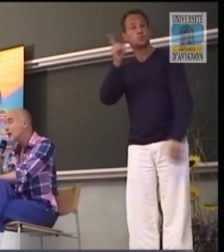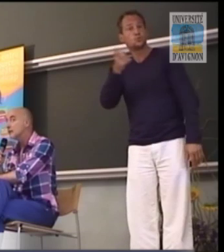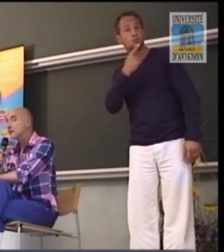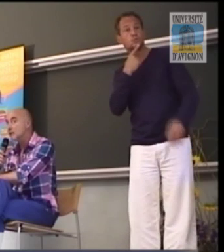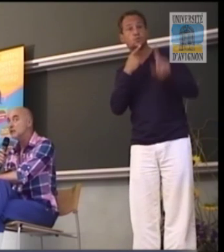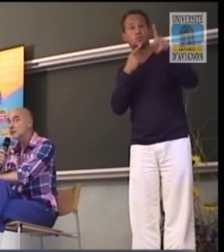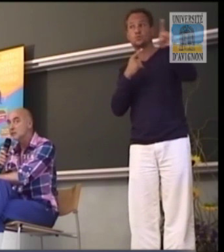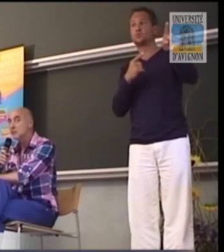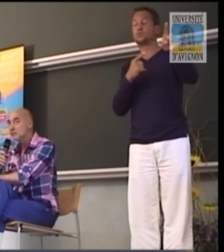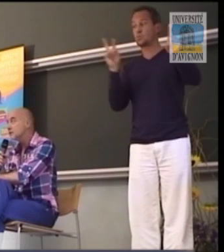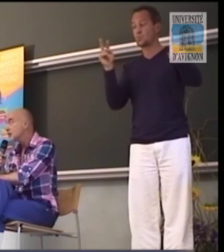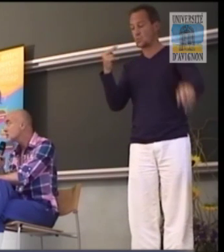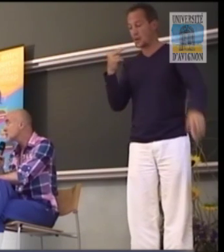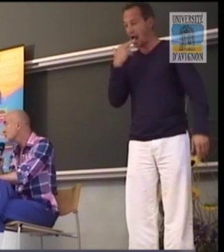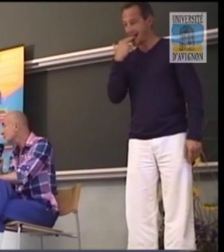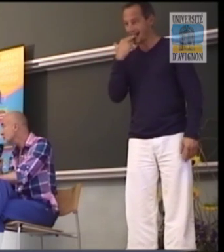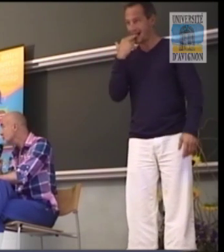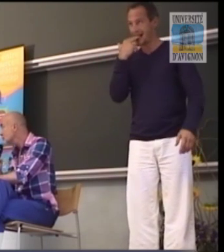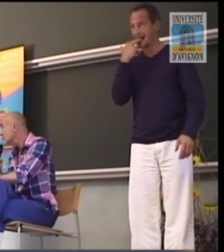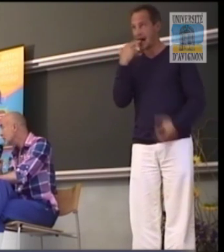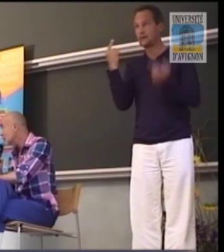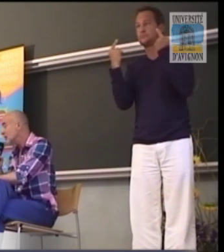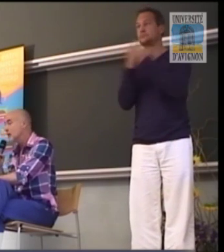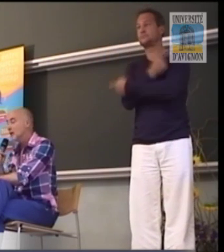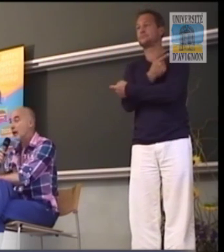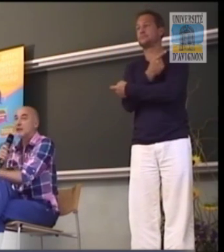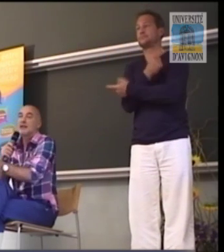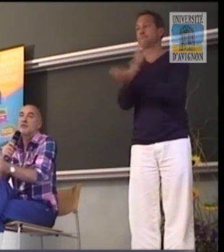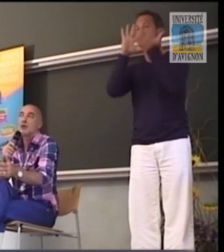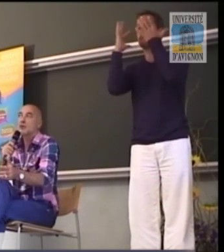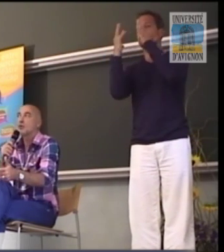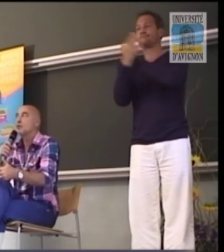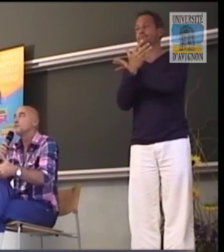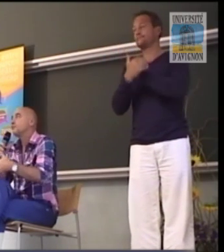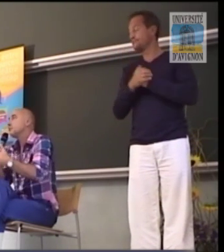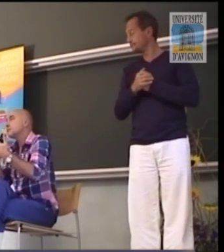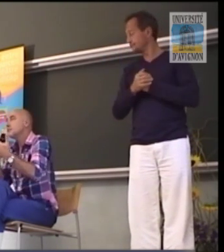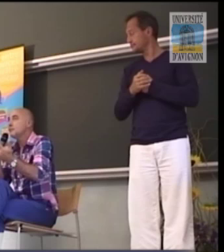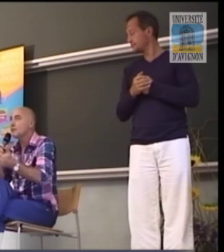là, d'un seul coup, c'est autre chose. D'accord ? Alors, c'est évident que